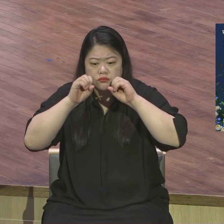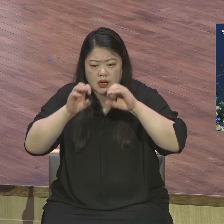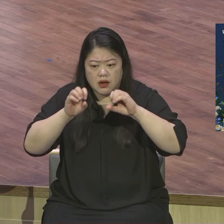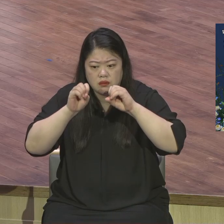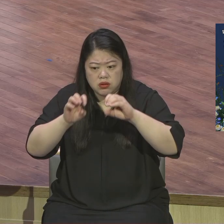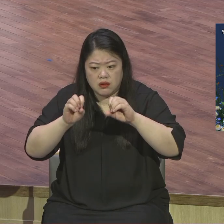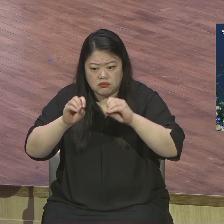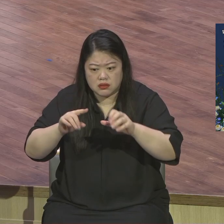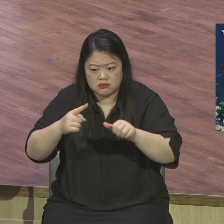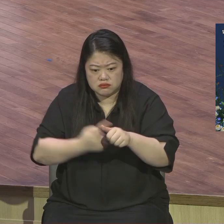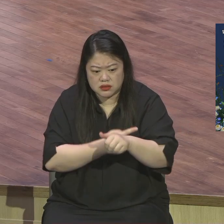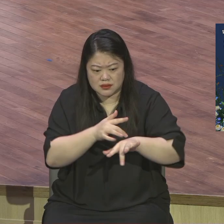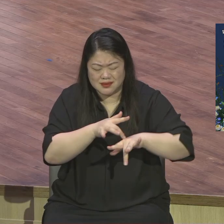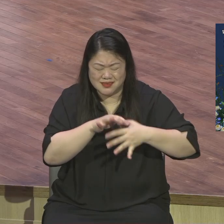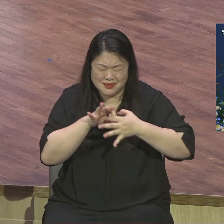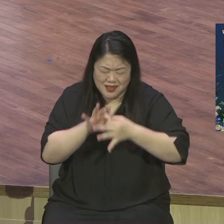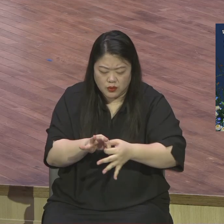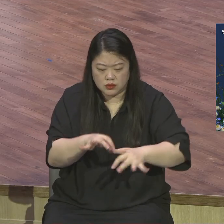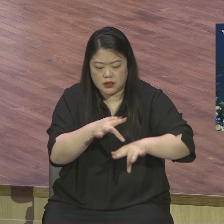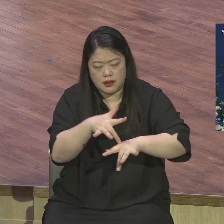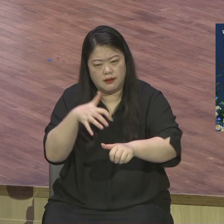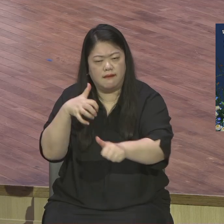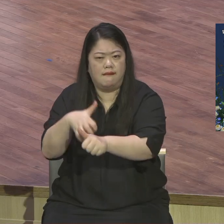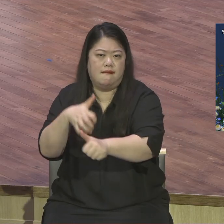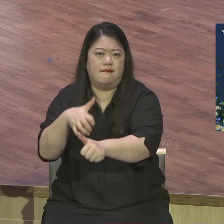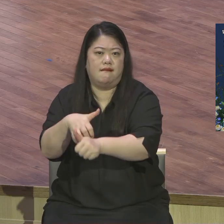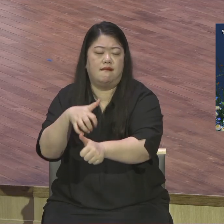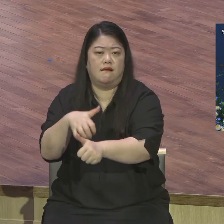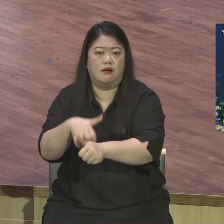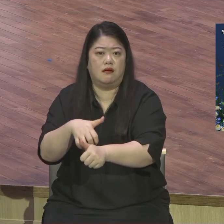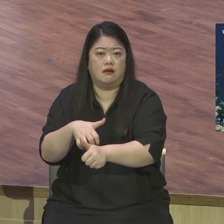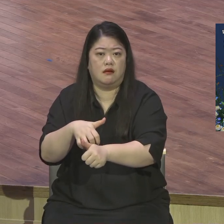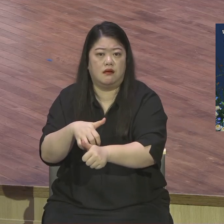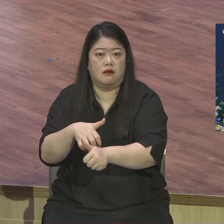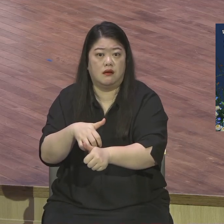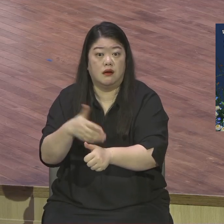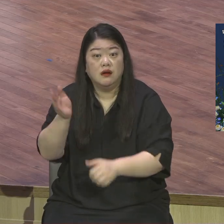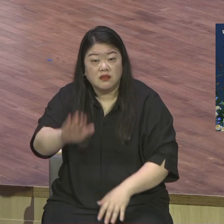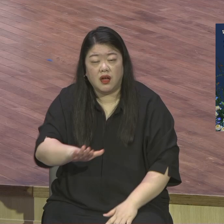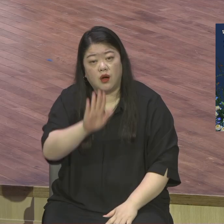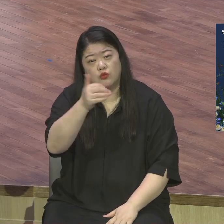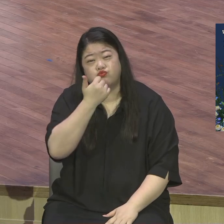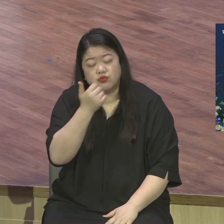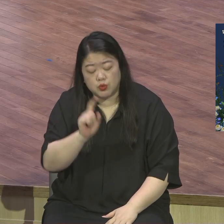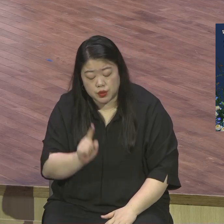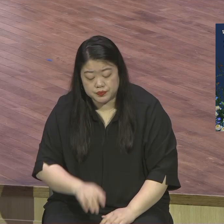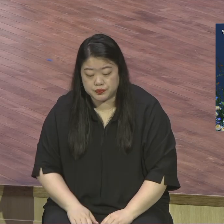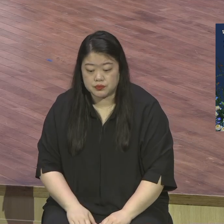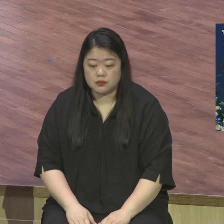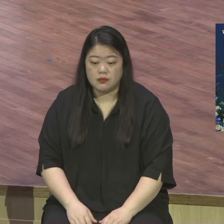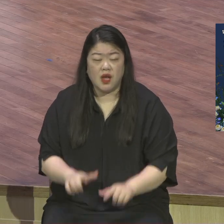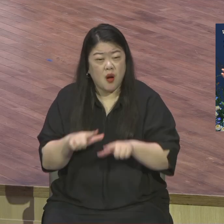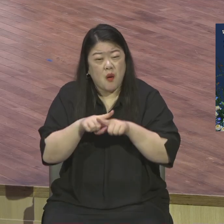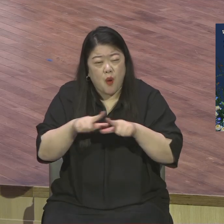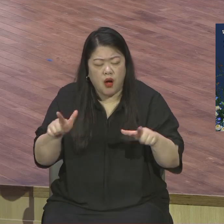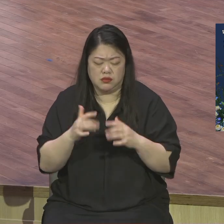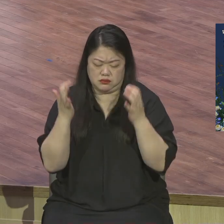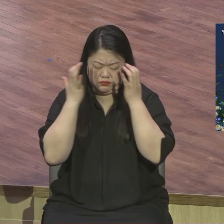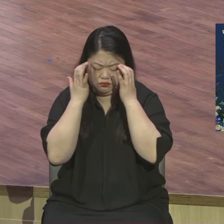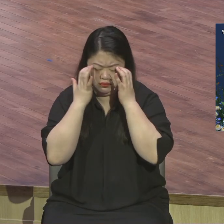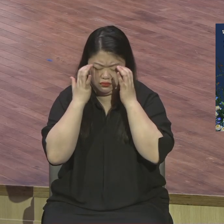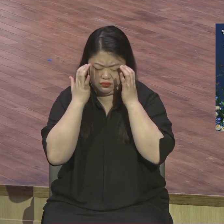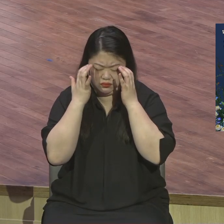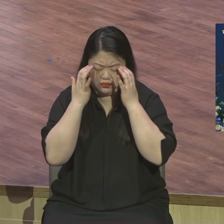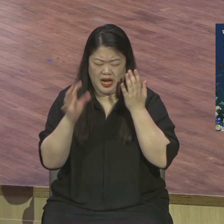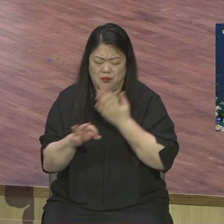계속됐어요 그런데 더욱 놀라운 것은 핍박이 심할수록 피가 많이 흐를수록 보금은 더 확산되어